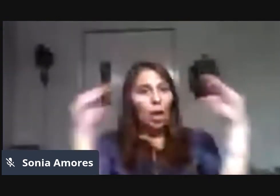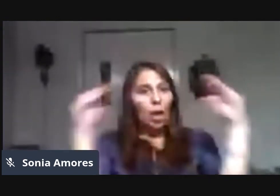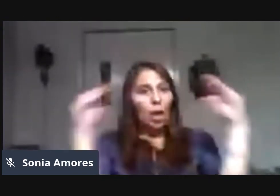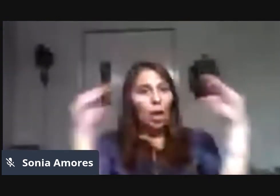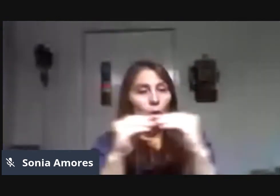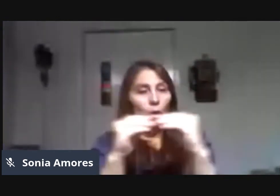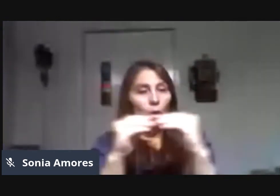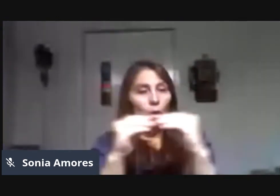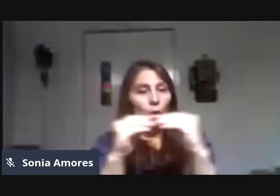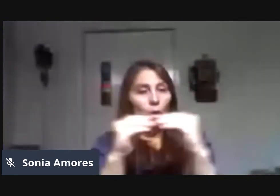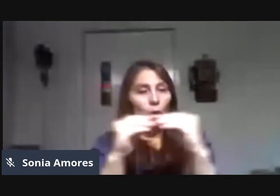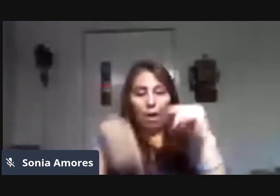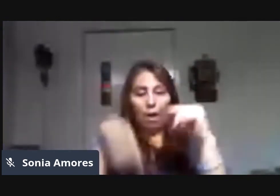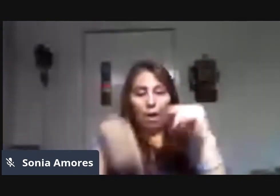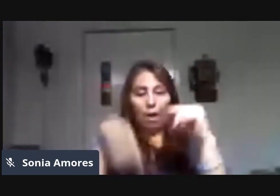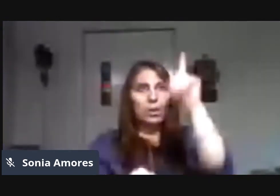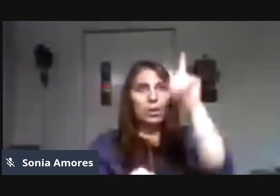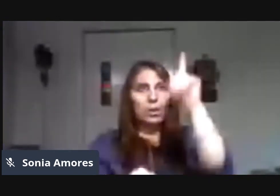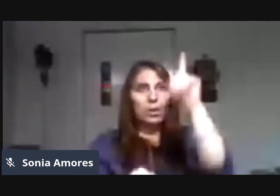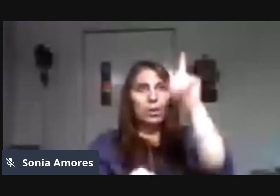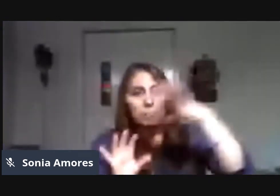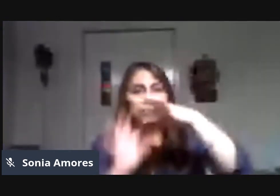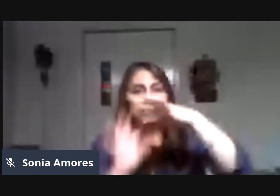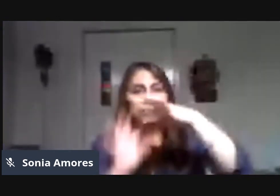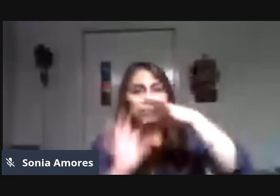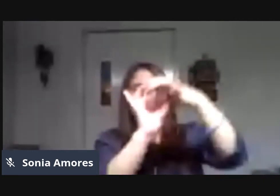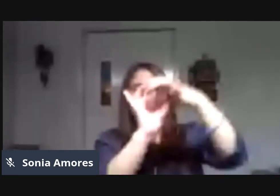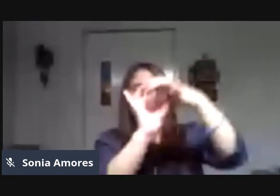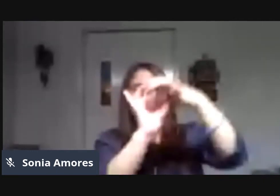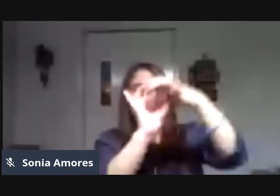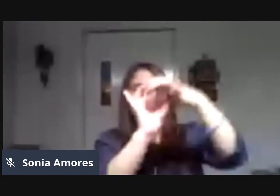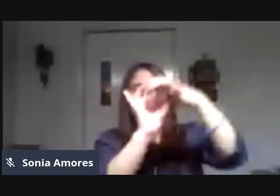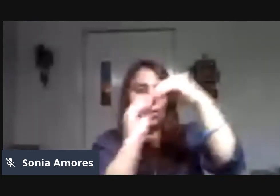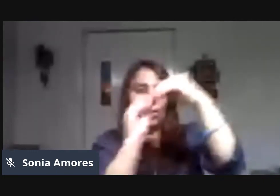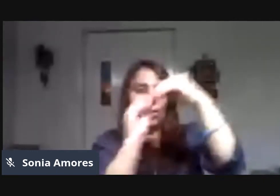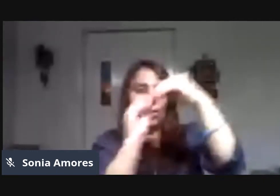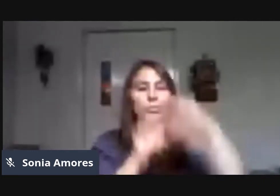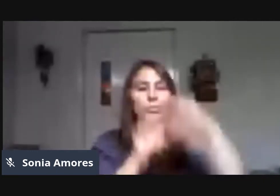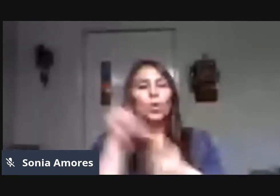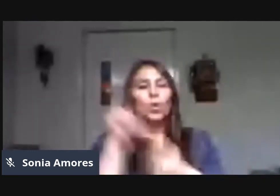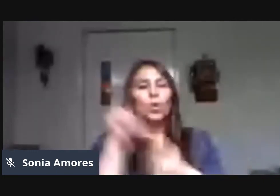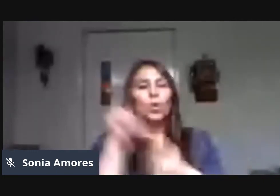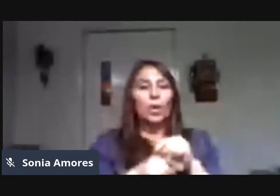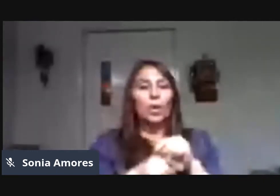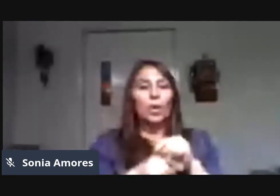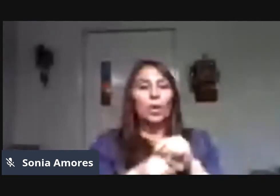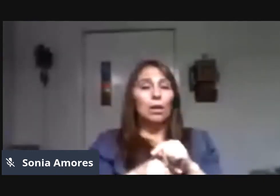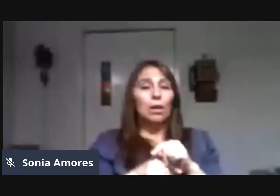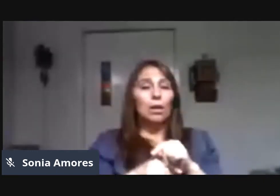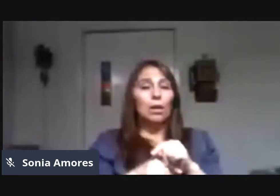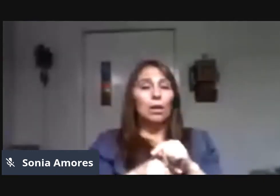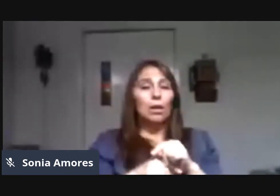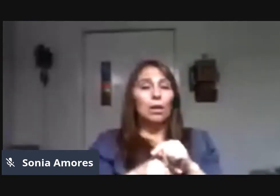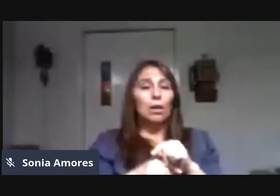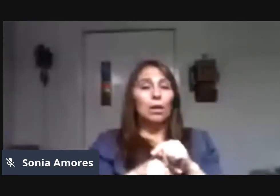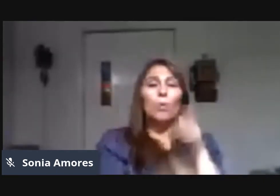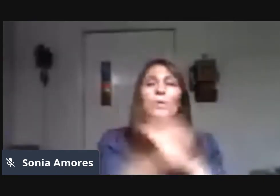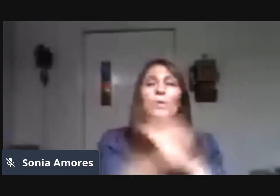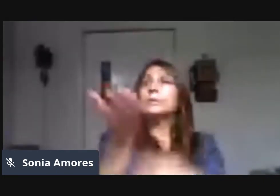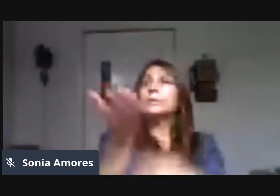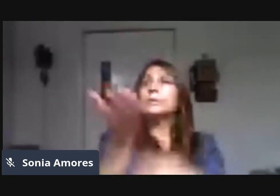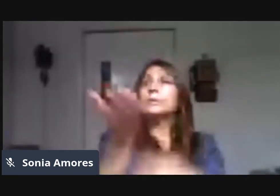abajo y con los de arriba. Acá no puede ser un solo ejercicio que los sectores populares, por un lado, exigiendo